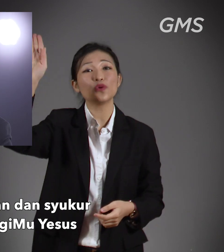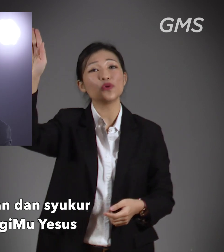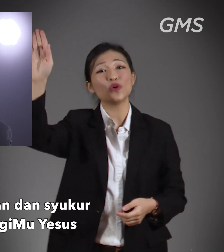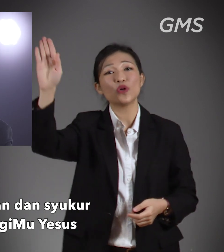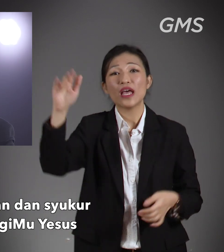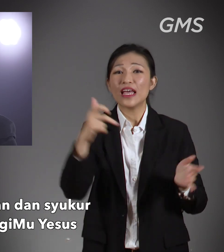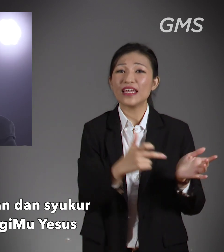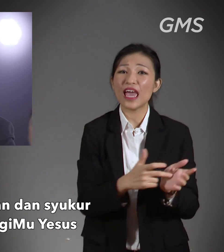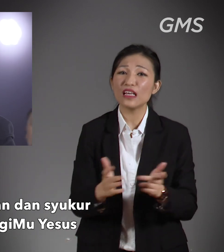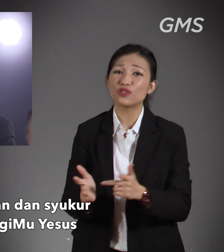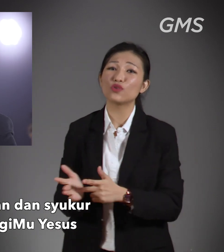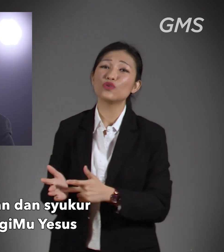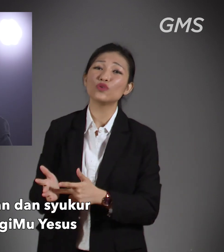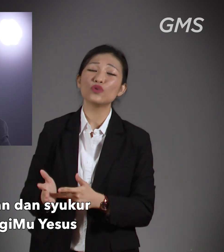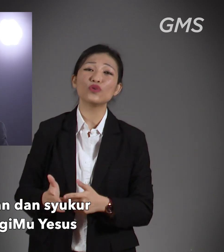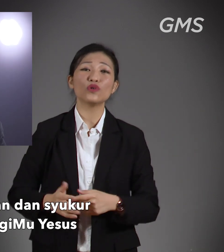bagimu,